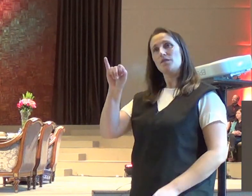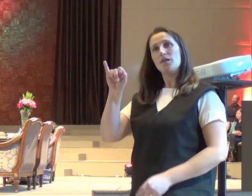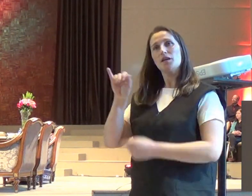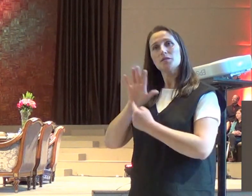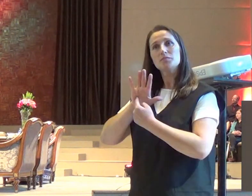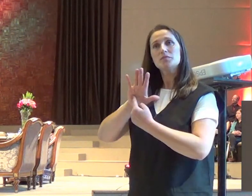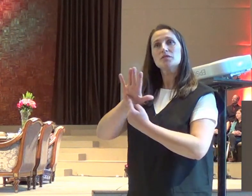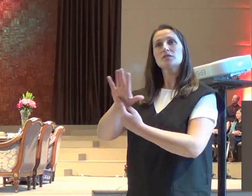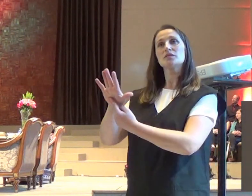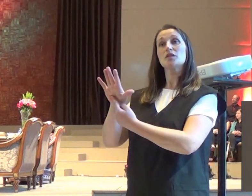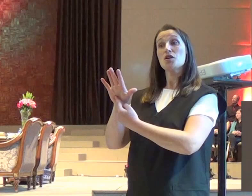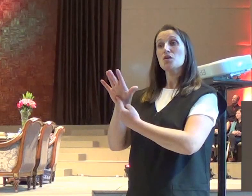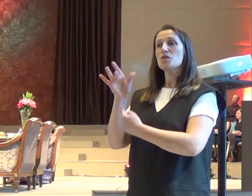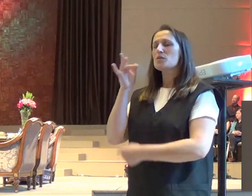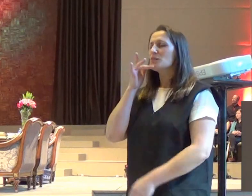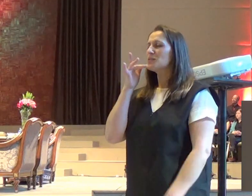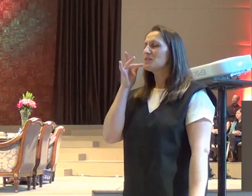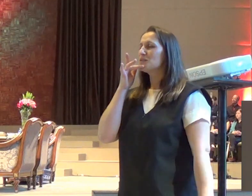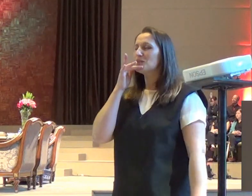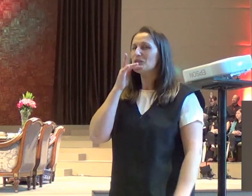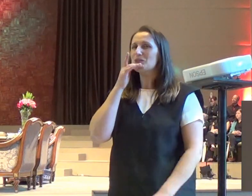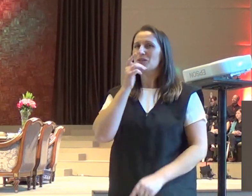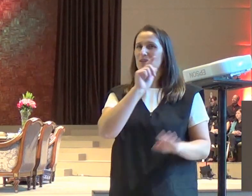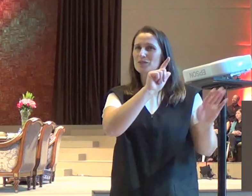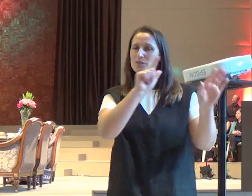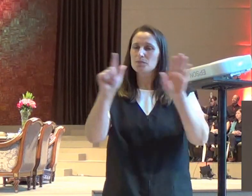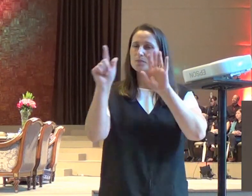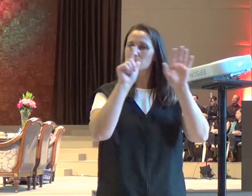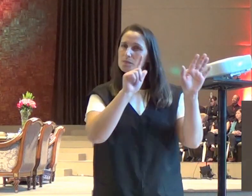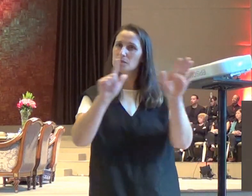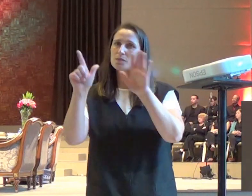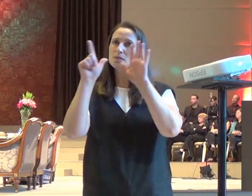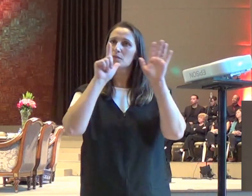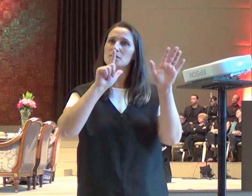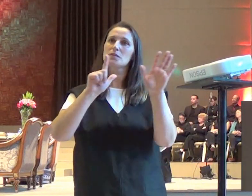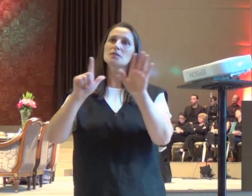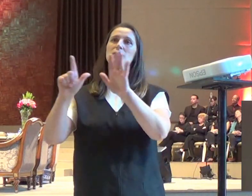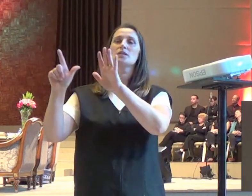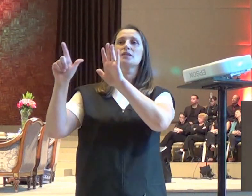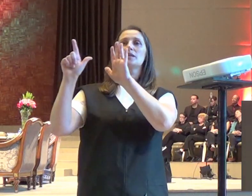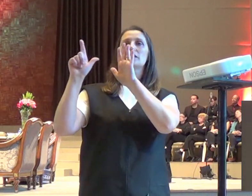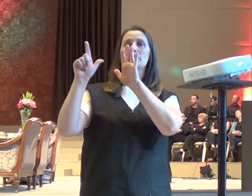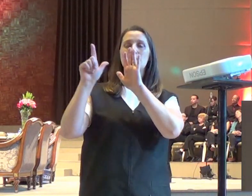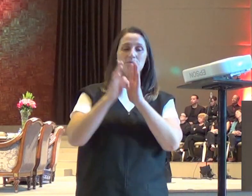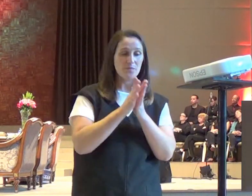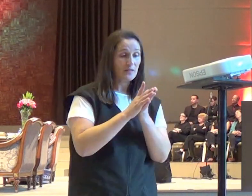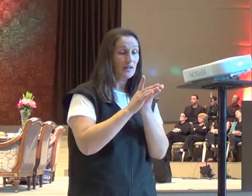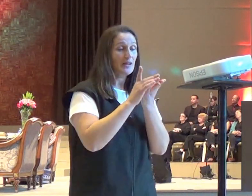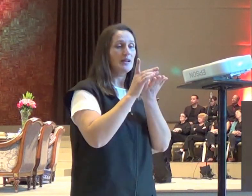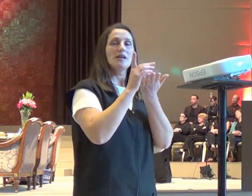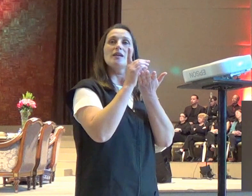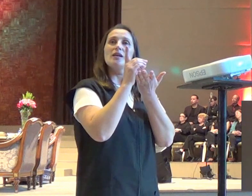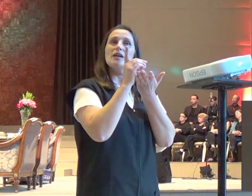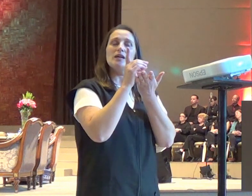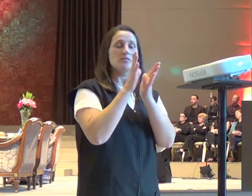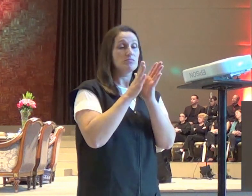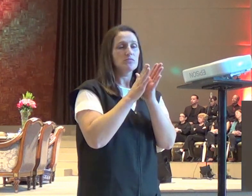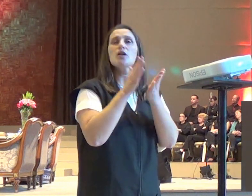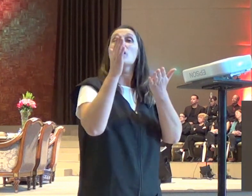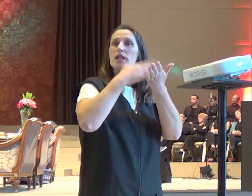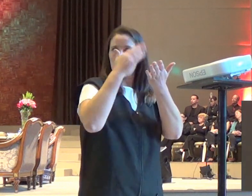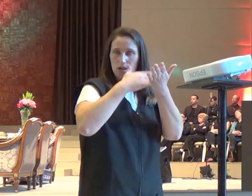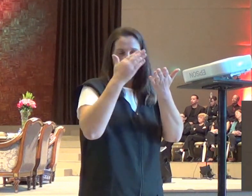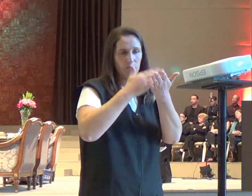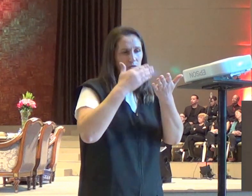e aí foi gostoso quando passaram-se algumas semanas e ela veio com um livro de meditação na mão e disse, já sei o que